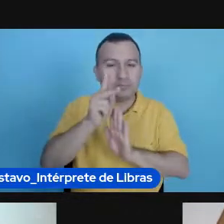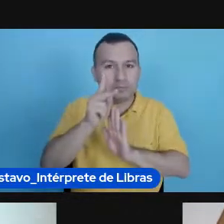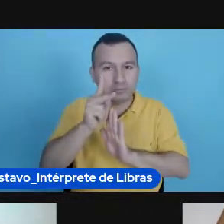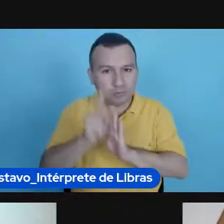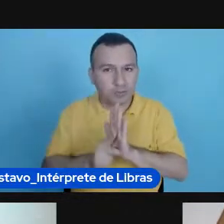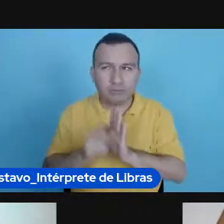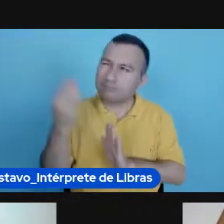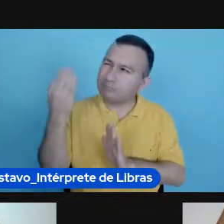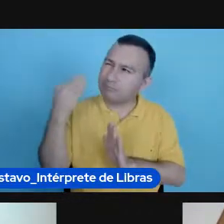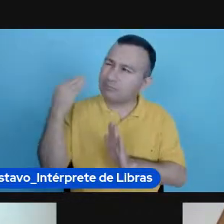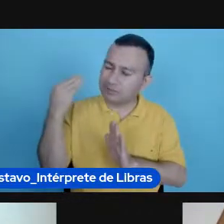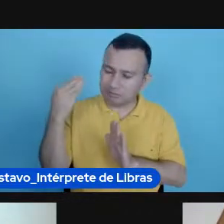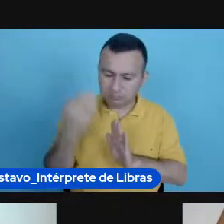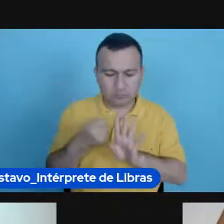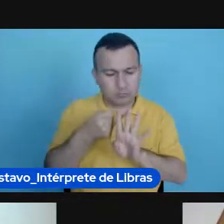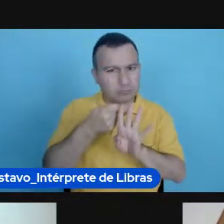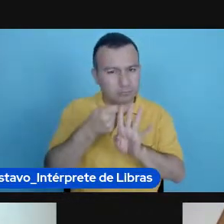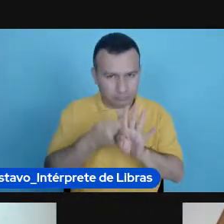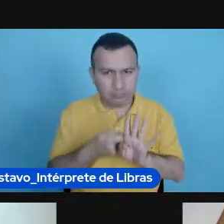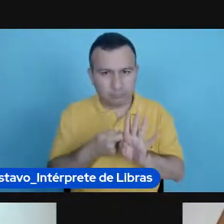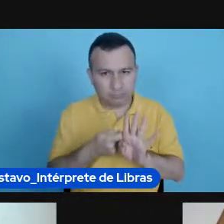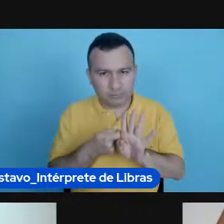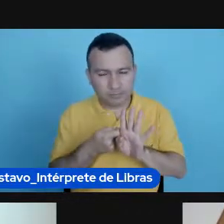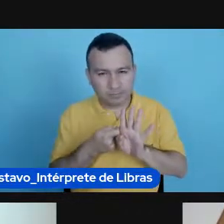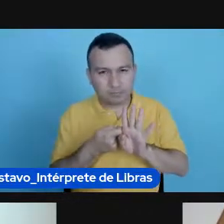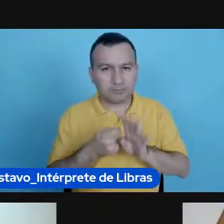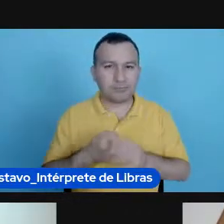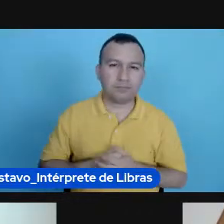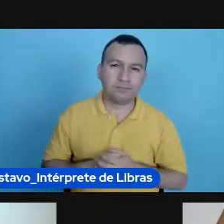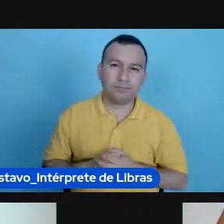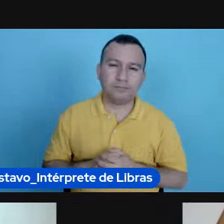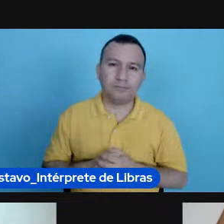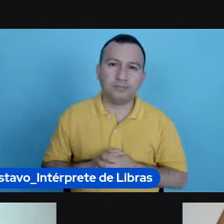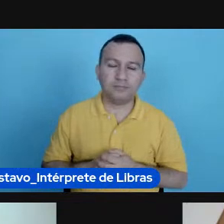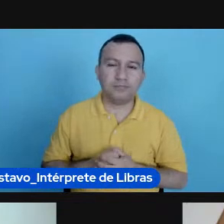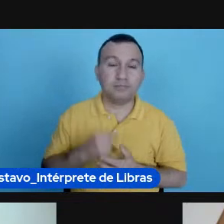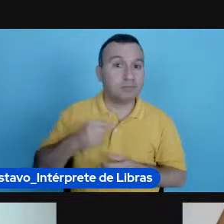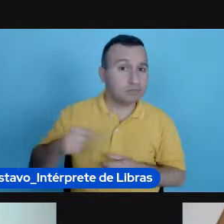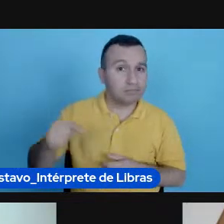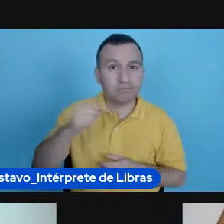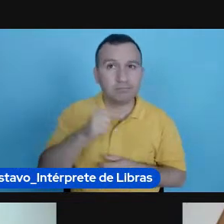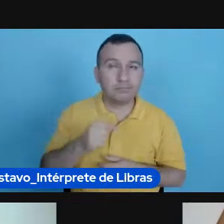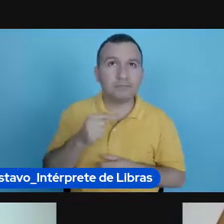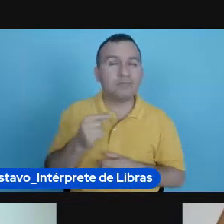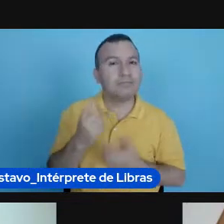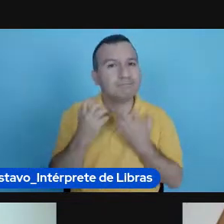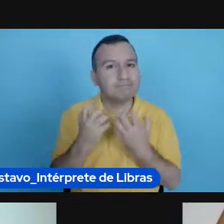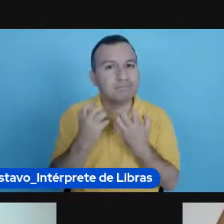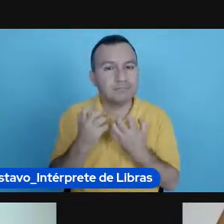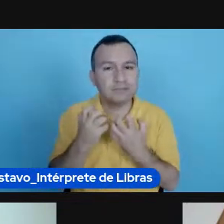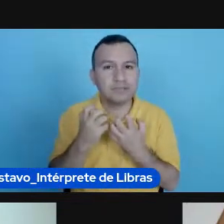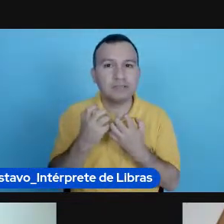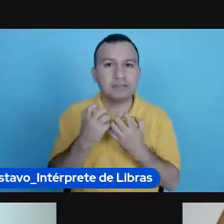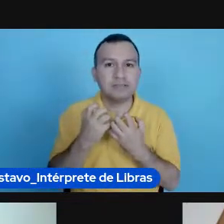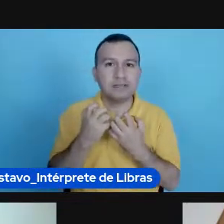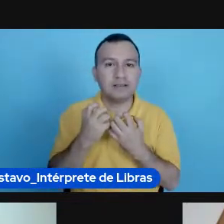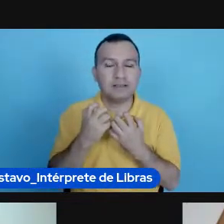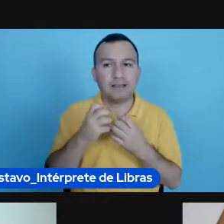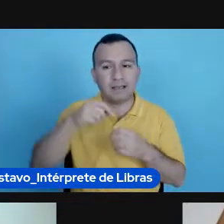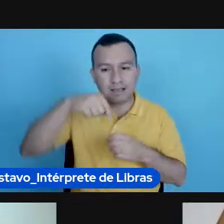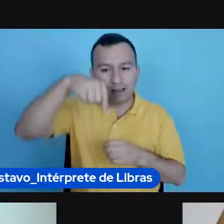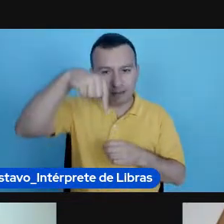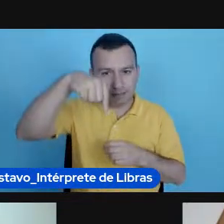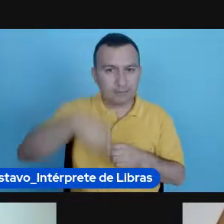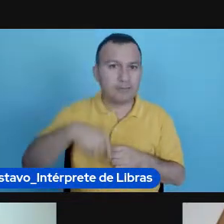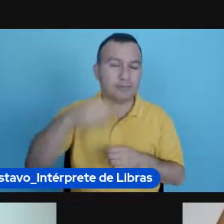atrás, né? Nós queríamos trazer essa perspectiva para as relações acadêmicas.